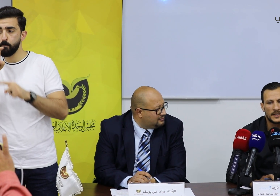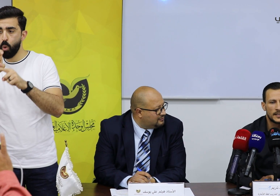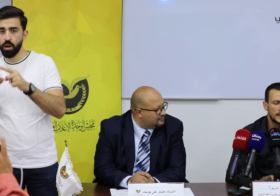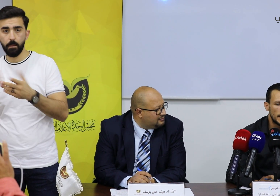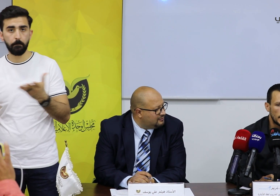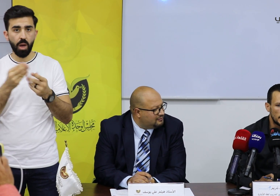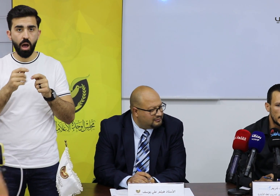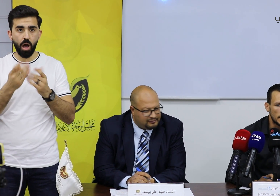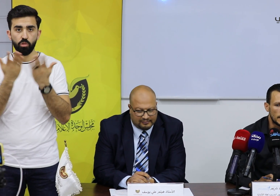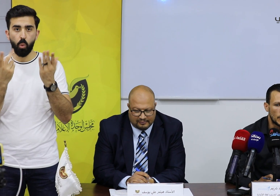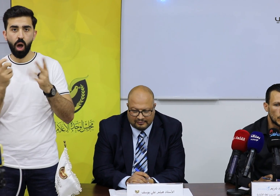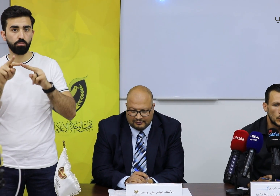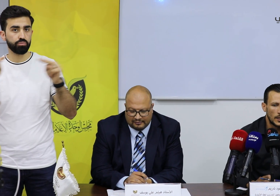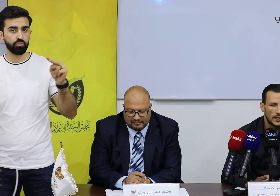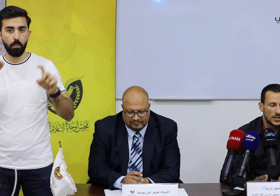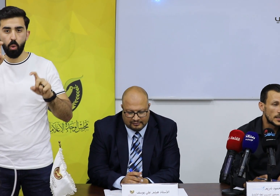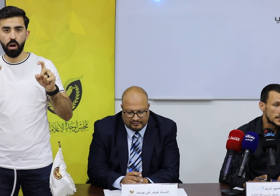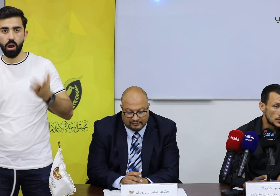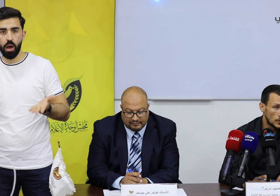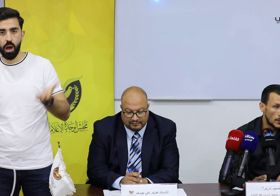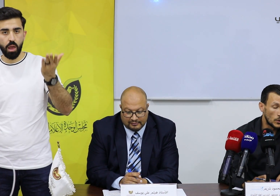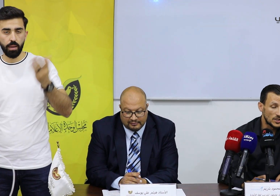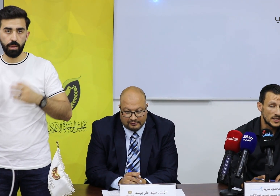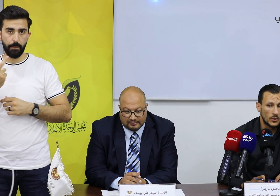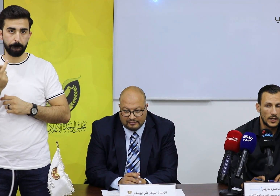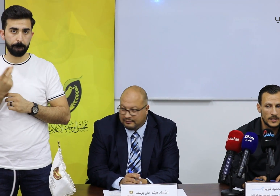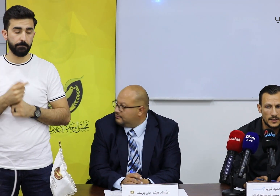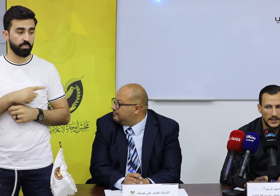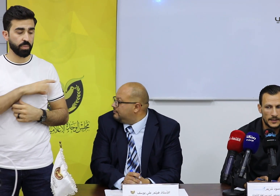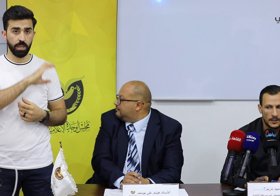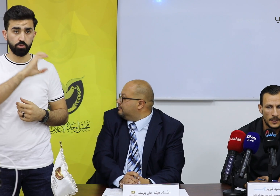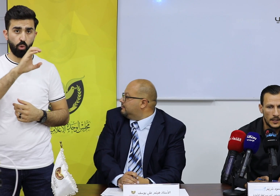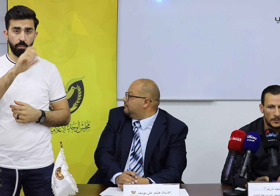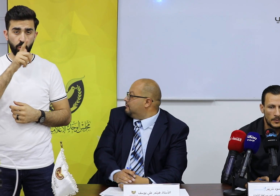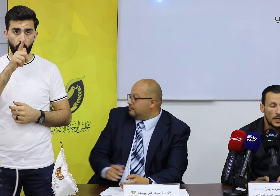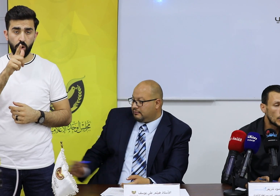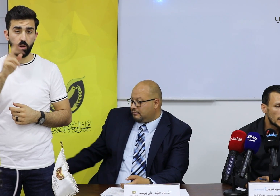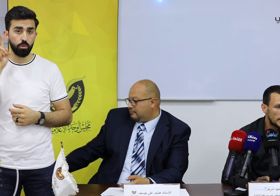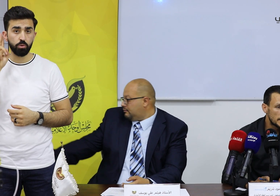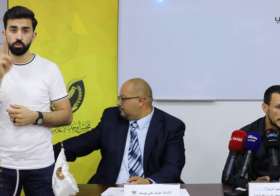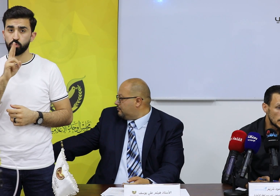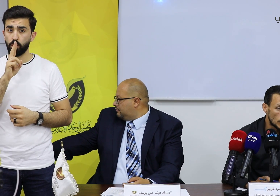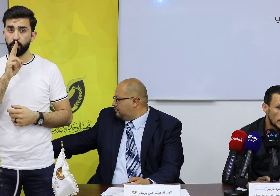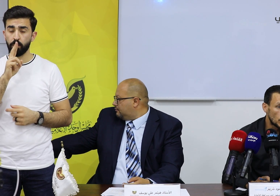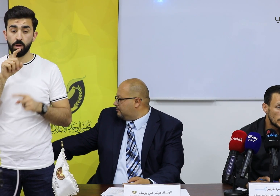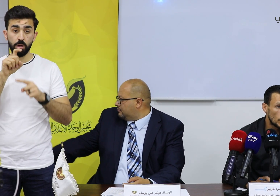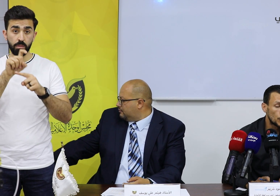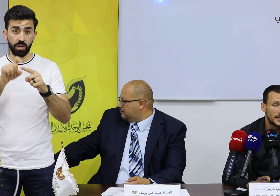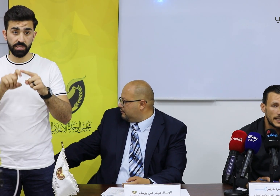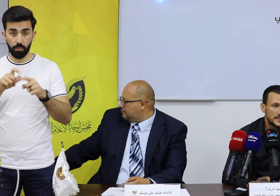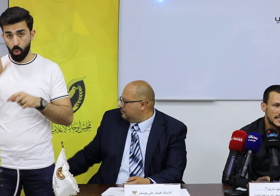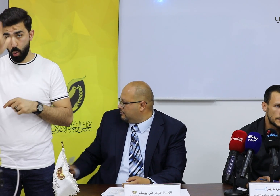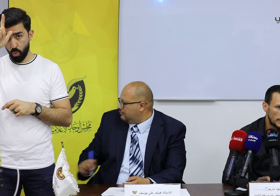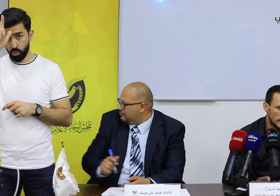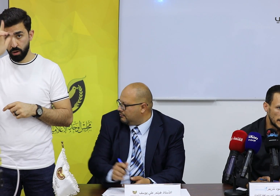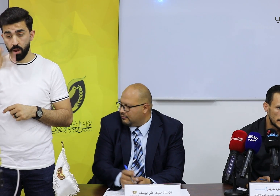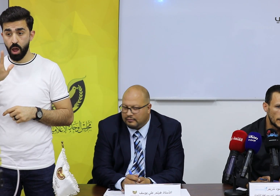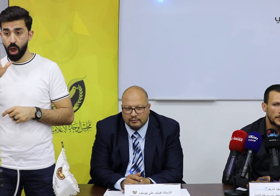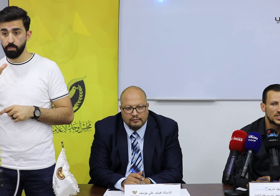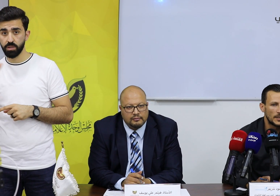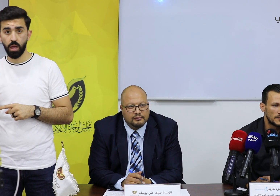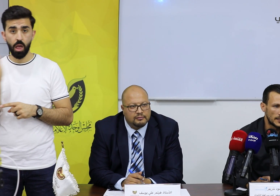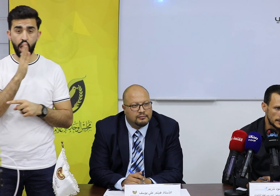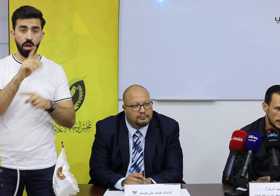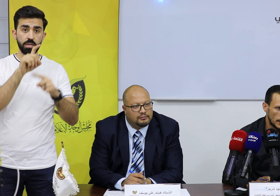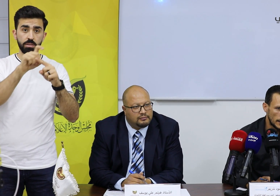إذا ما نختص إحنا بموضوع الأشخاص الصم أو الأشخاص ذوي الإعاقة السمعية، ما يقارب نسبة الصم الموجودين في الأردن من 5-7%،